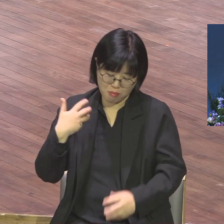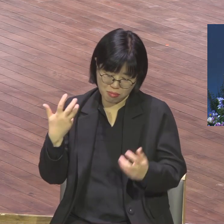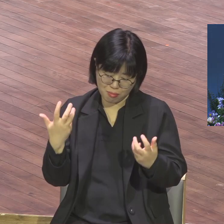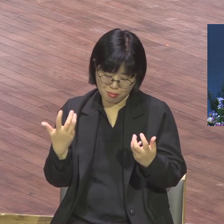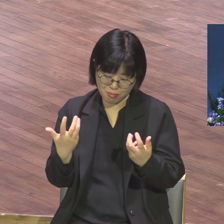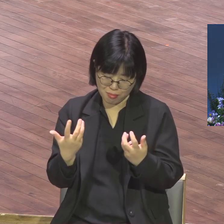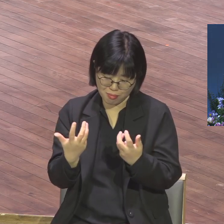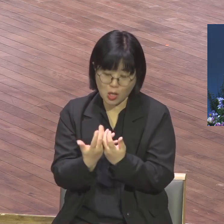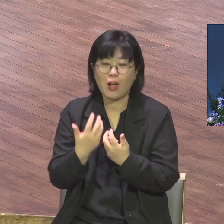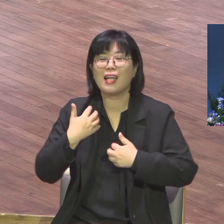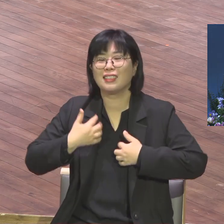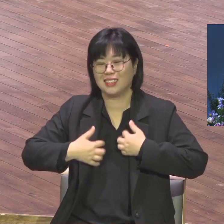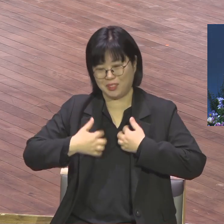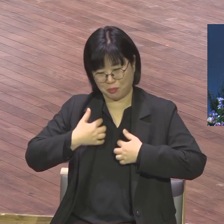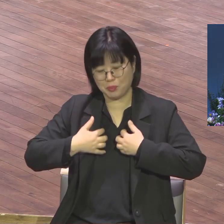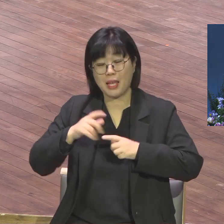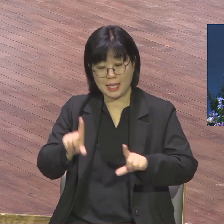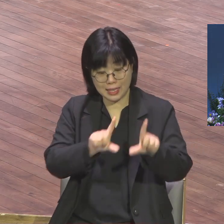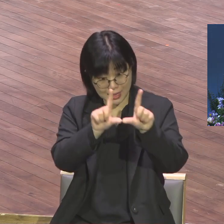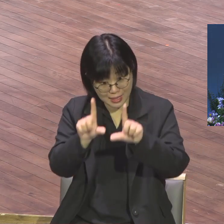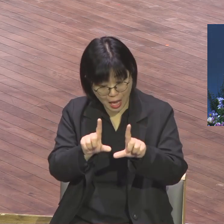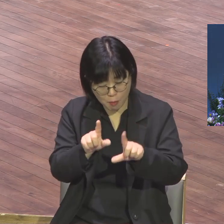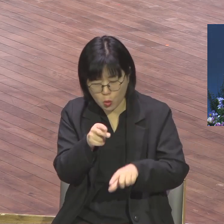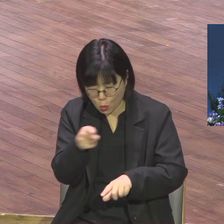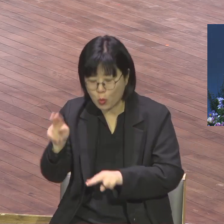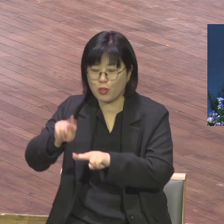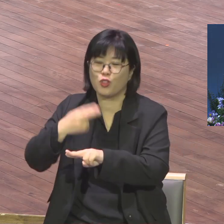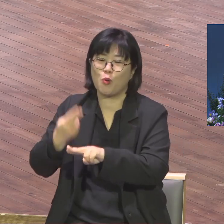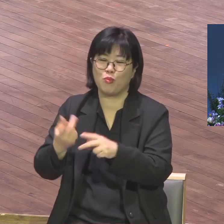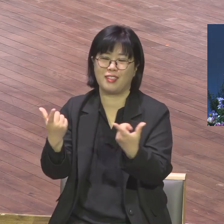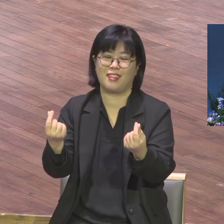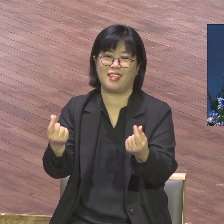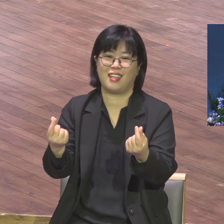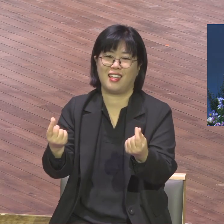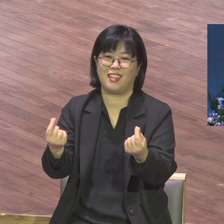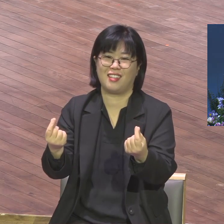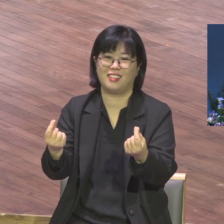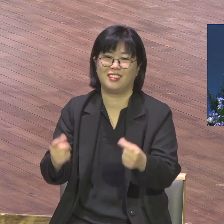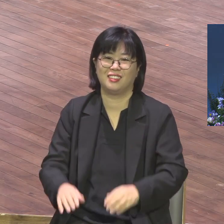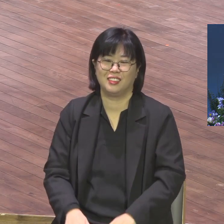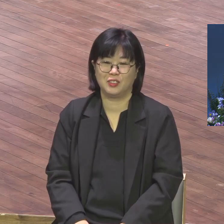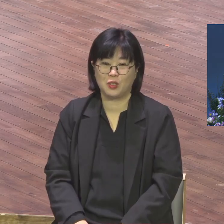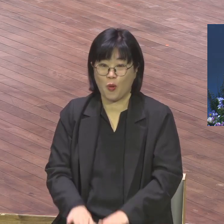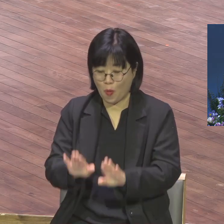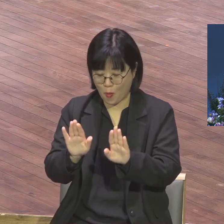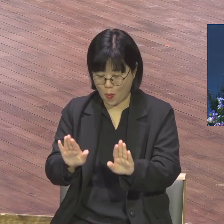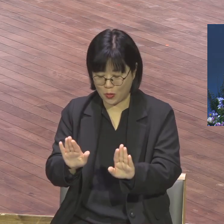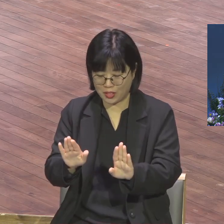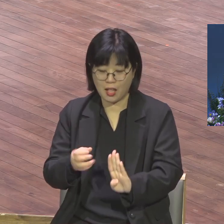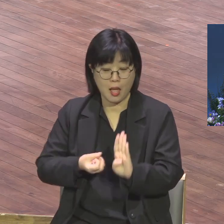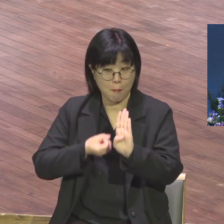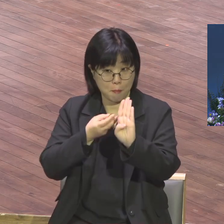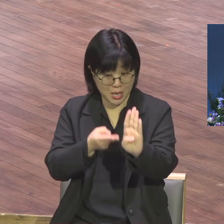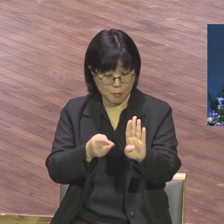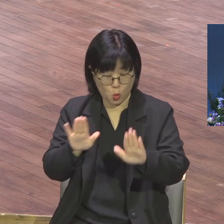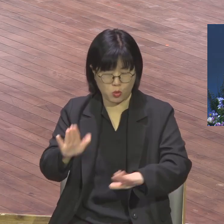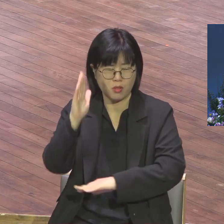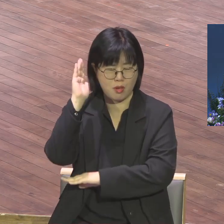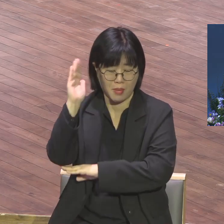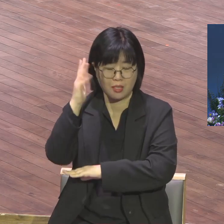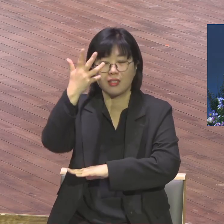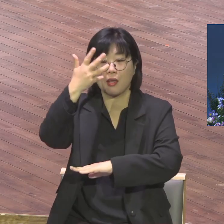기쁨의 삶. 풍성한 기쁨의 삶입니다. 오늘로 빌립보서를 마무리하고 다음